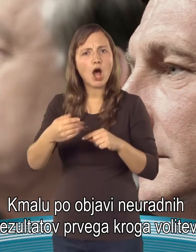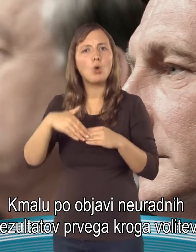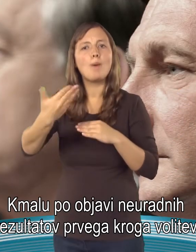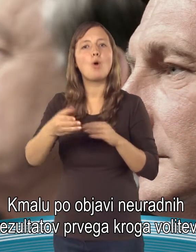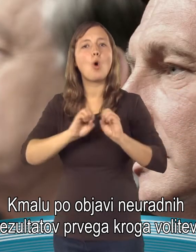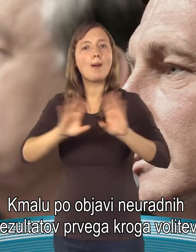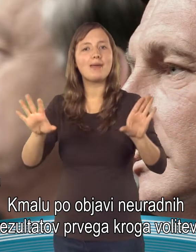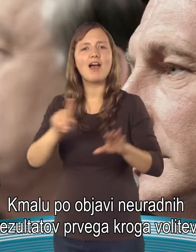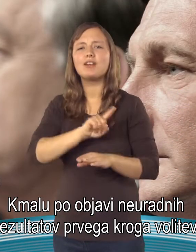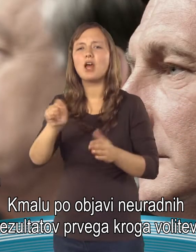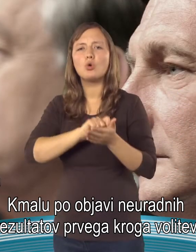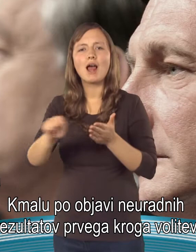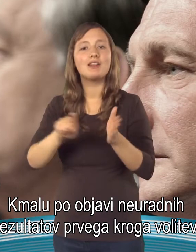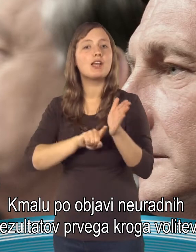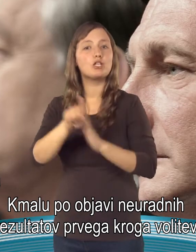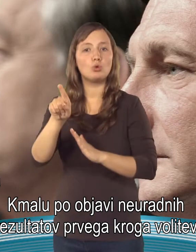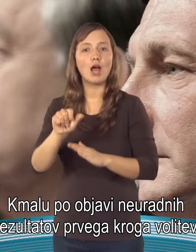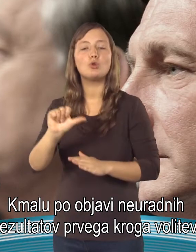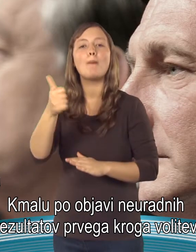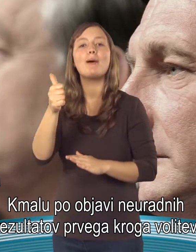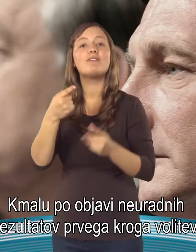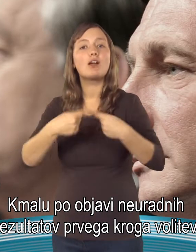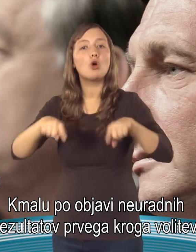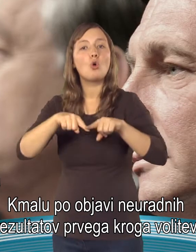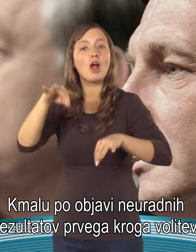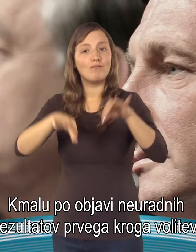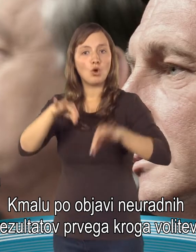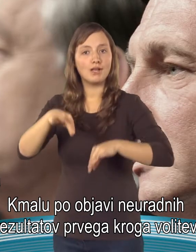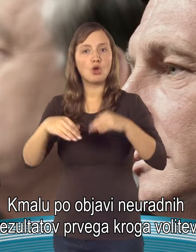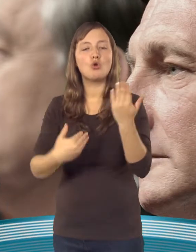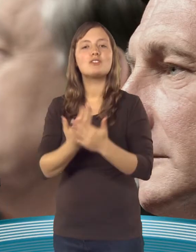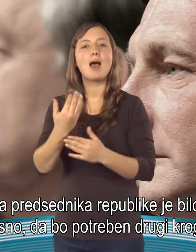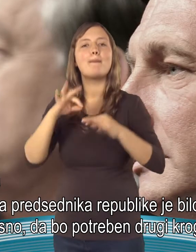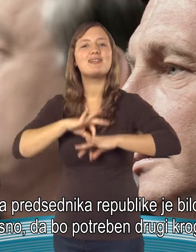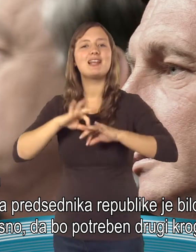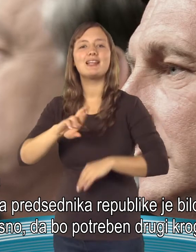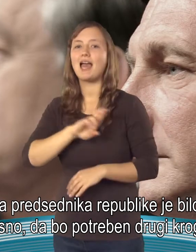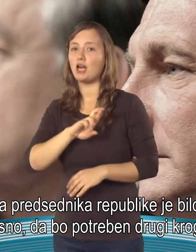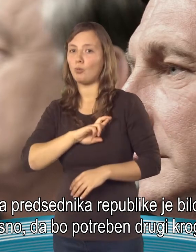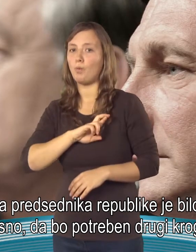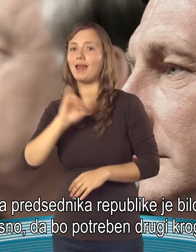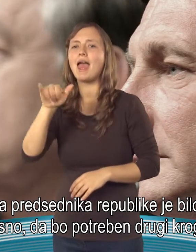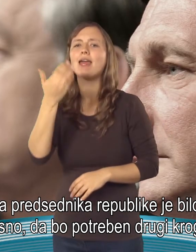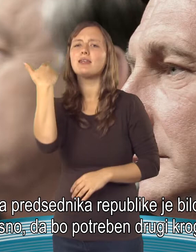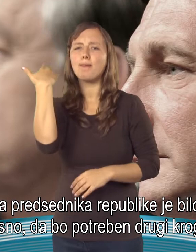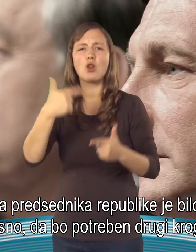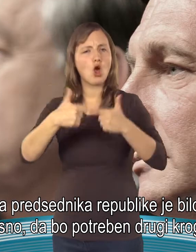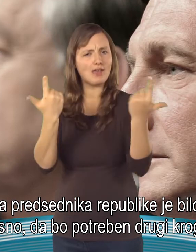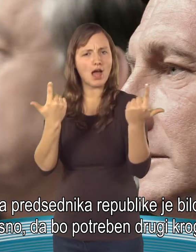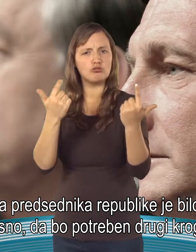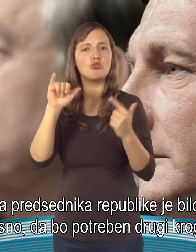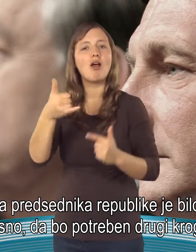Kmalu po objavi neuradnih rezultatov prvega kroga volitev za predsednika republike je bilo jasno, da bo potreben drugi